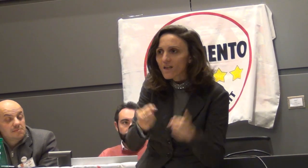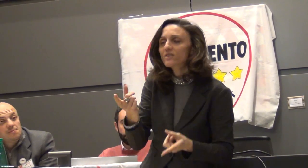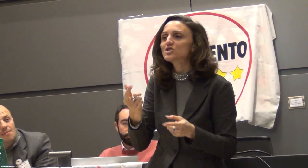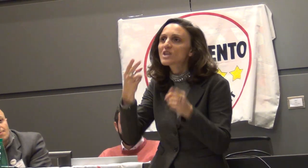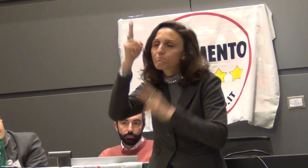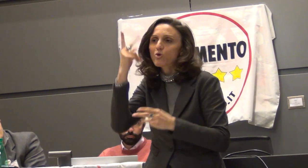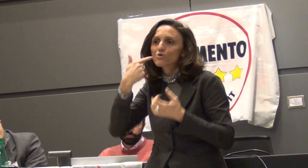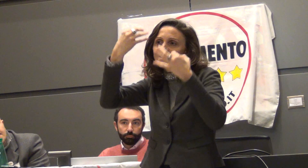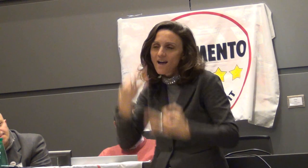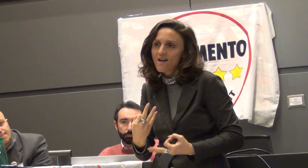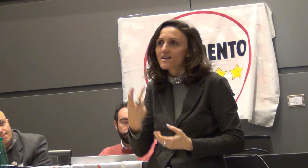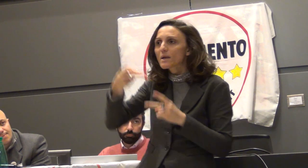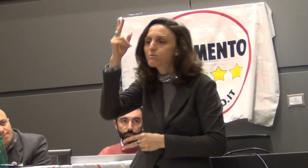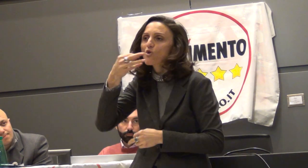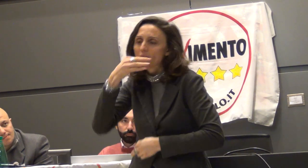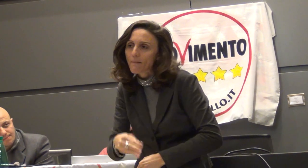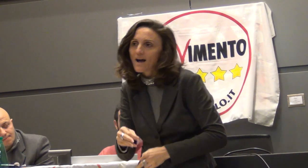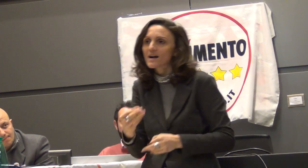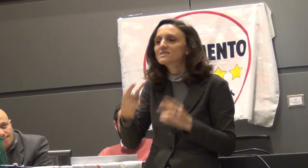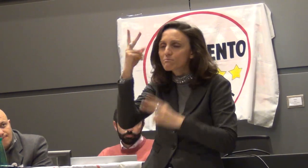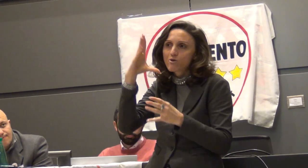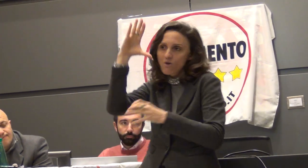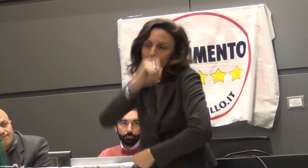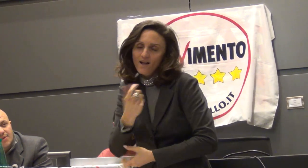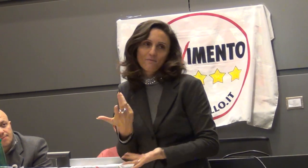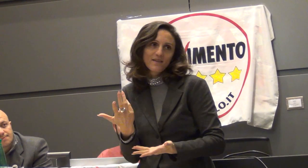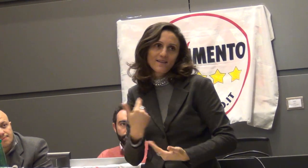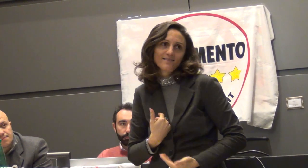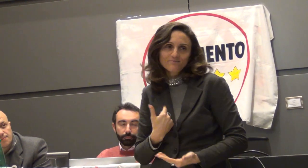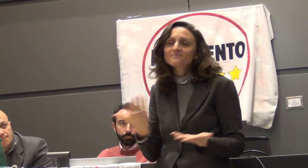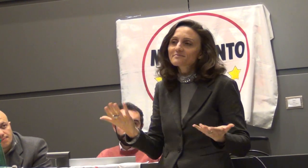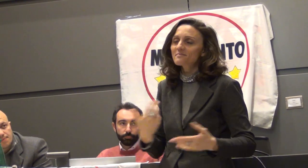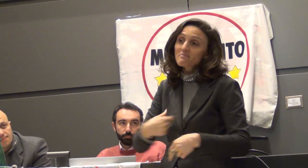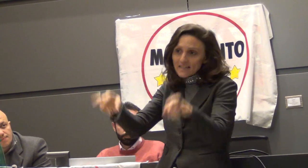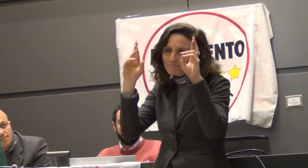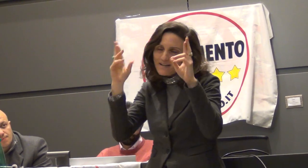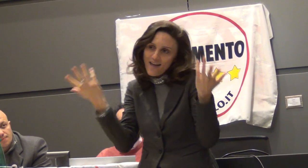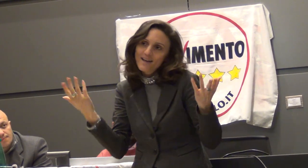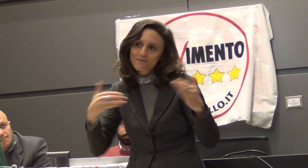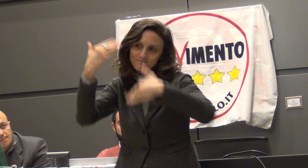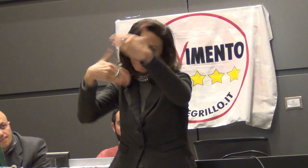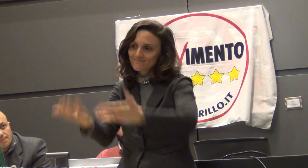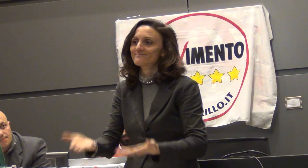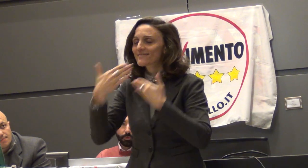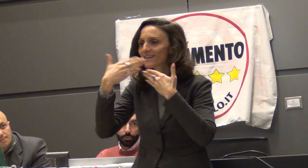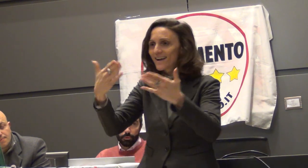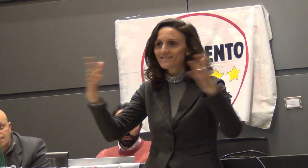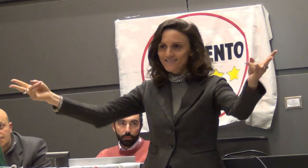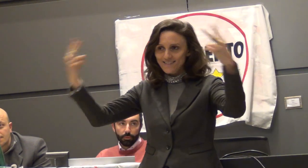dei segni perché i polinici che verranno a governare siano più seri, più comprensibili e lavorino meglio di